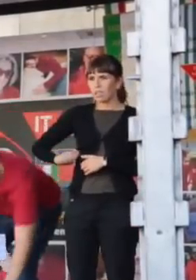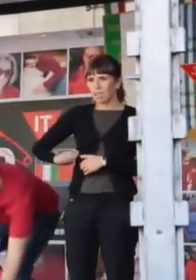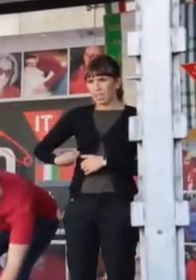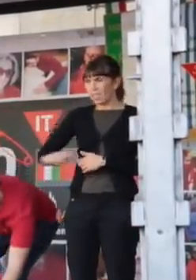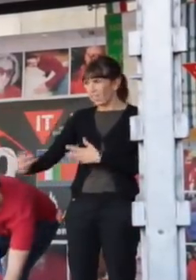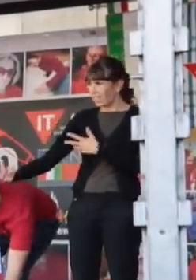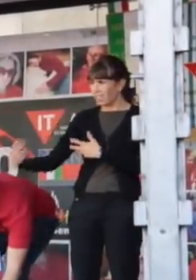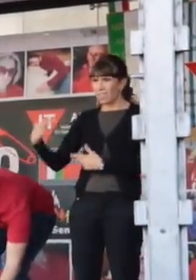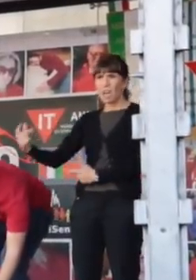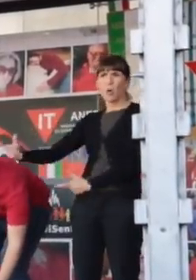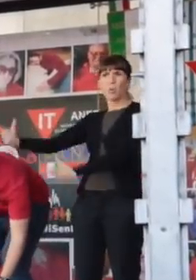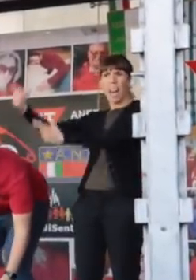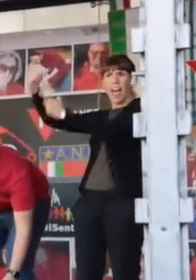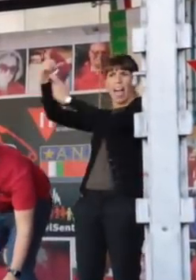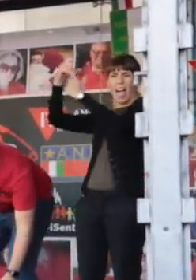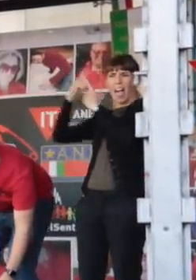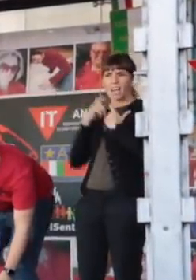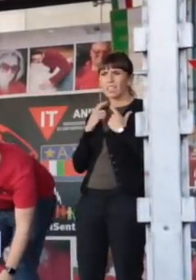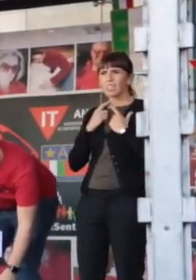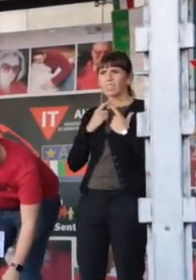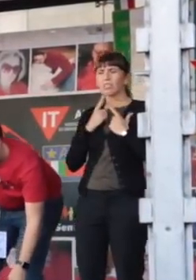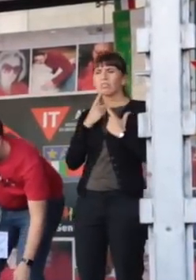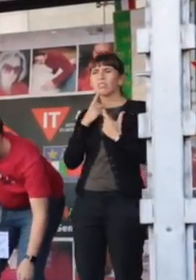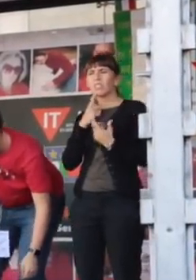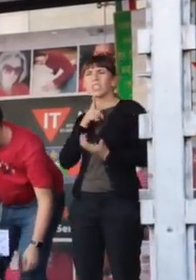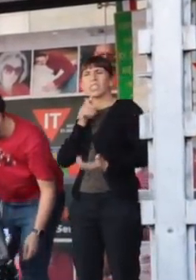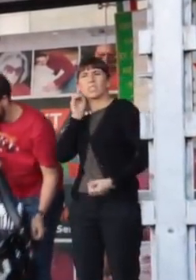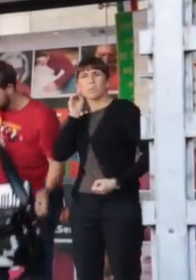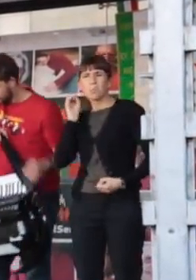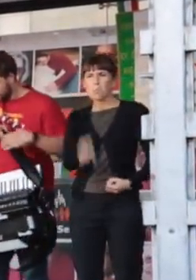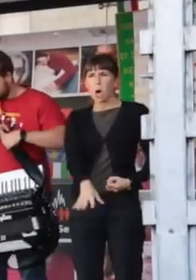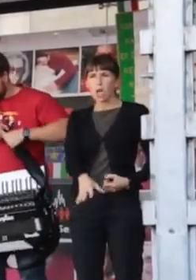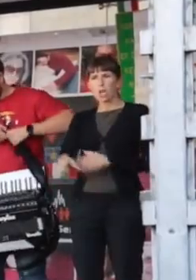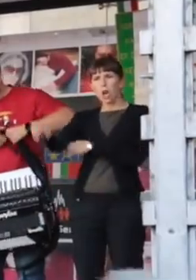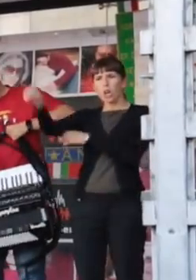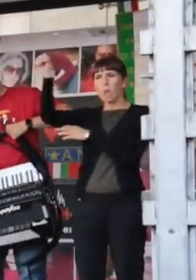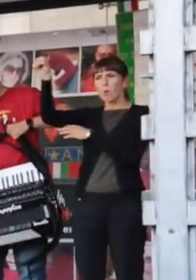sporco comunista di merda. Questo è quello che mi è successo.